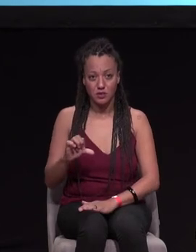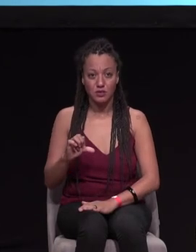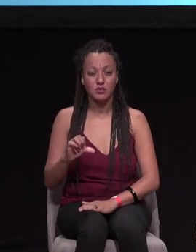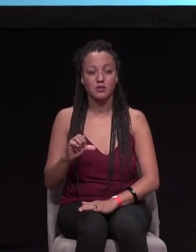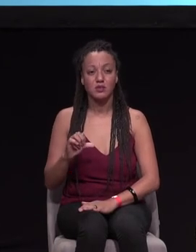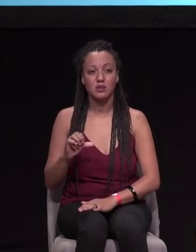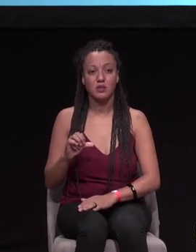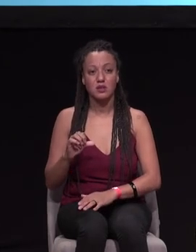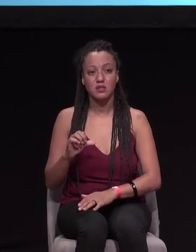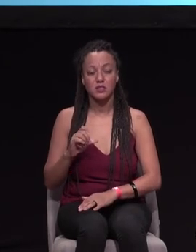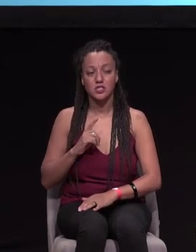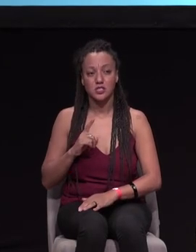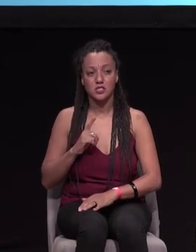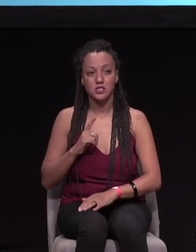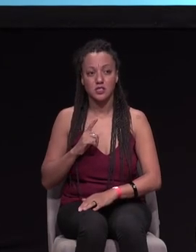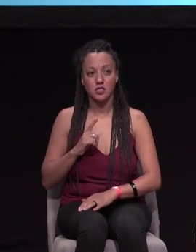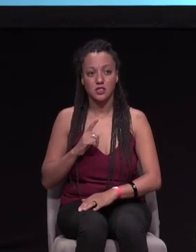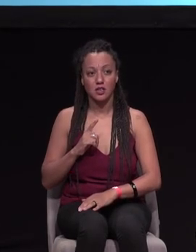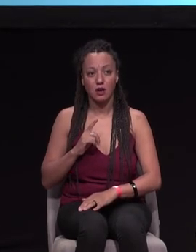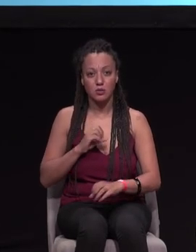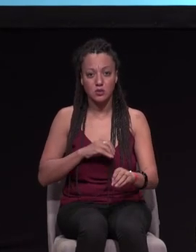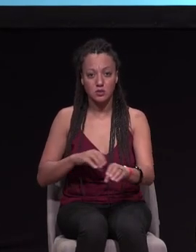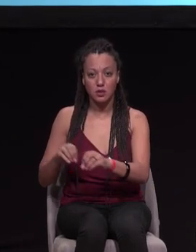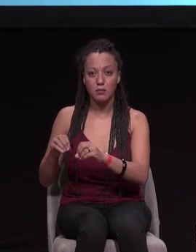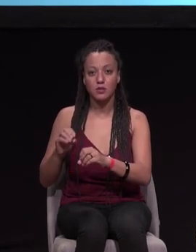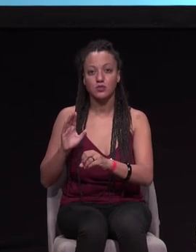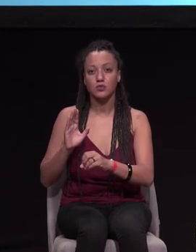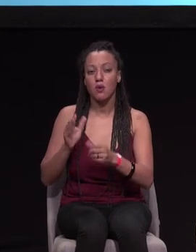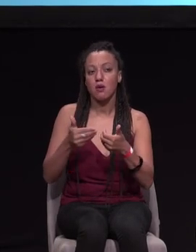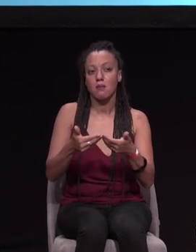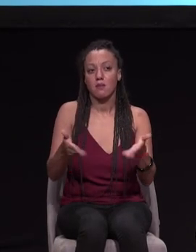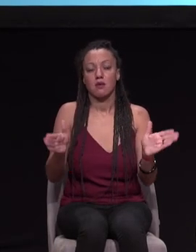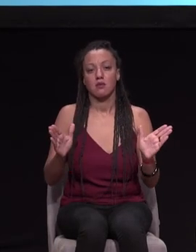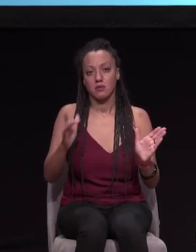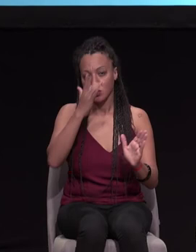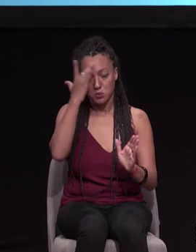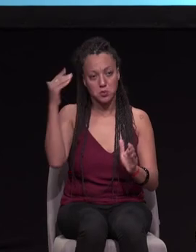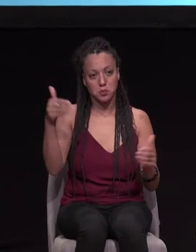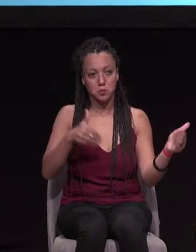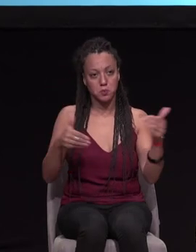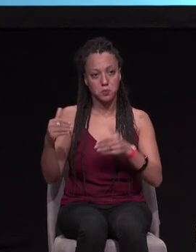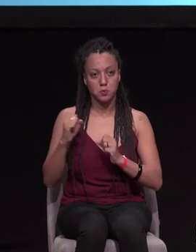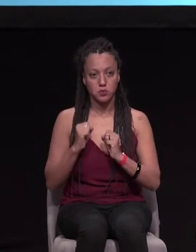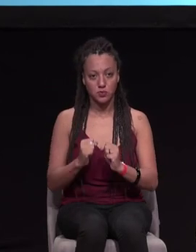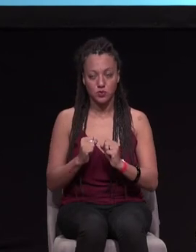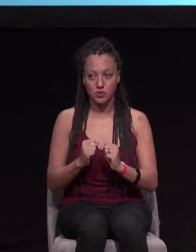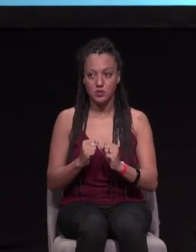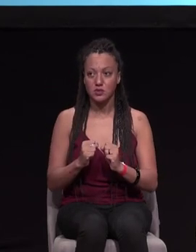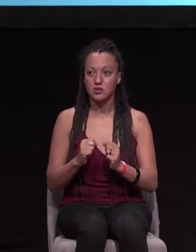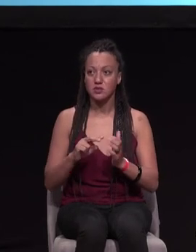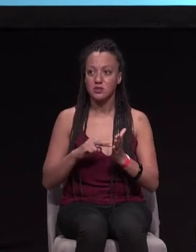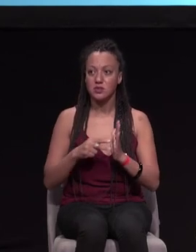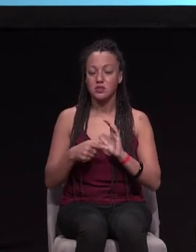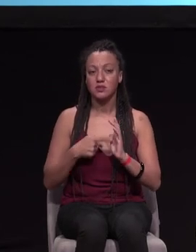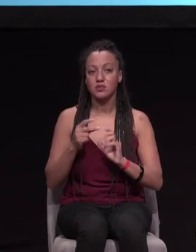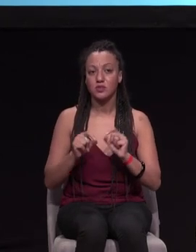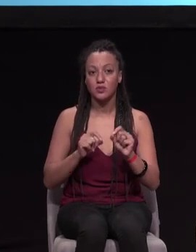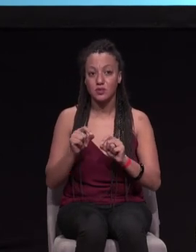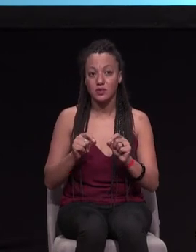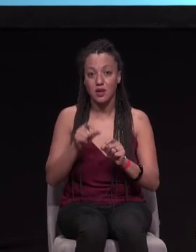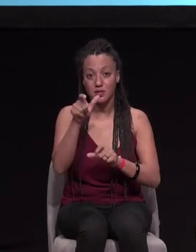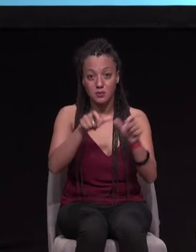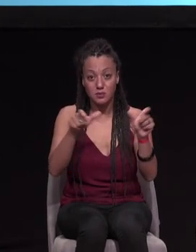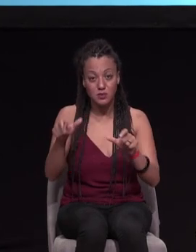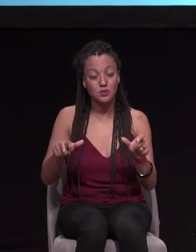que a instrução pública na instrução pública aberta e servem alguma medida para acomodar o público que era o público